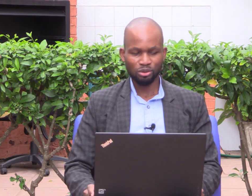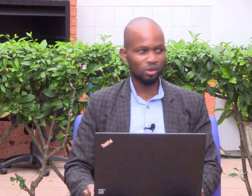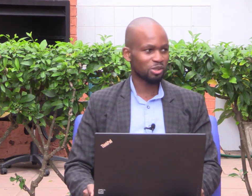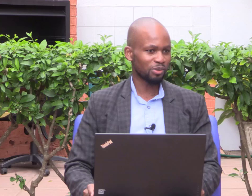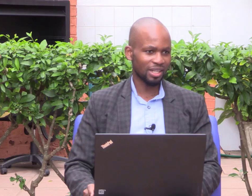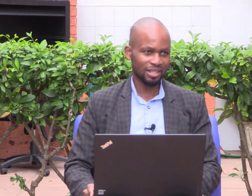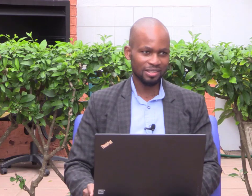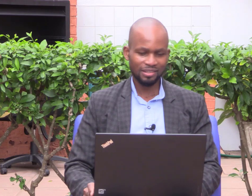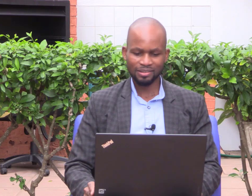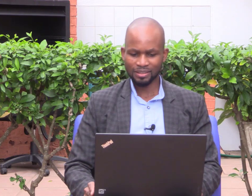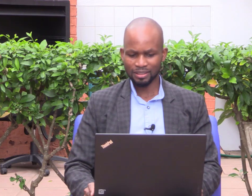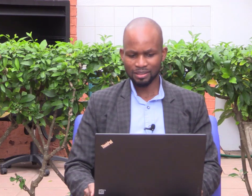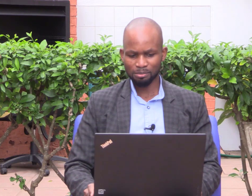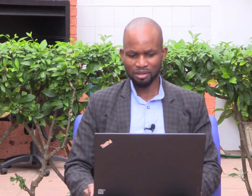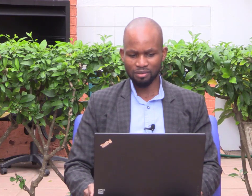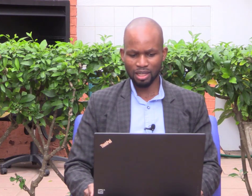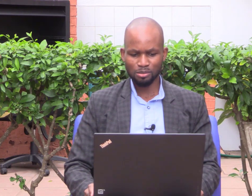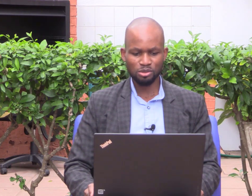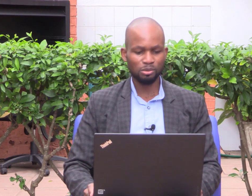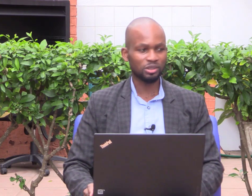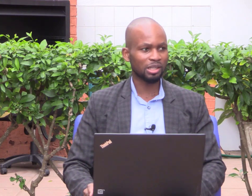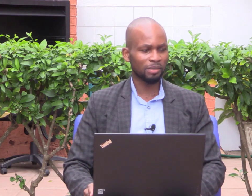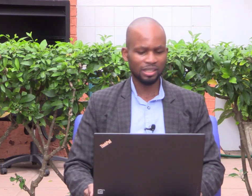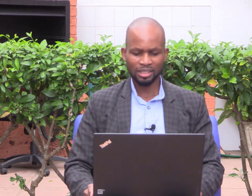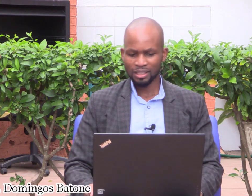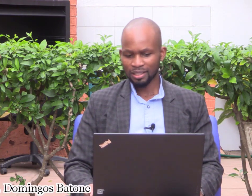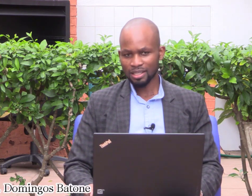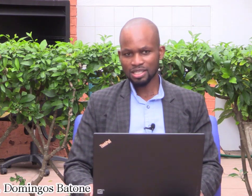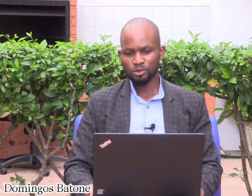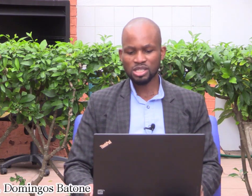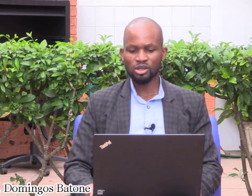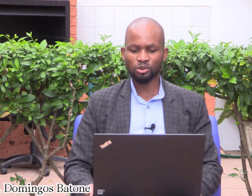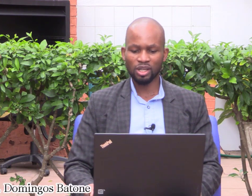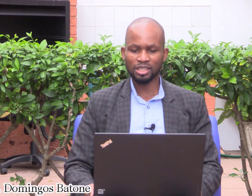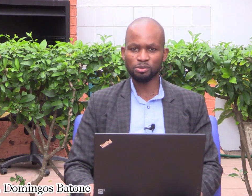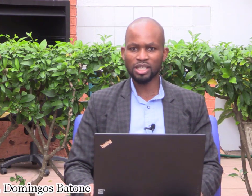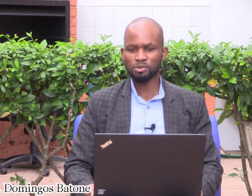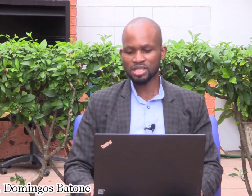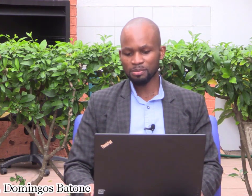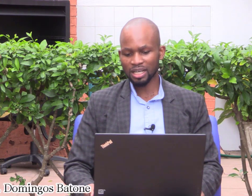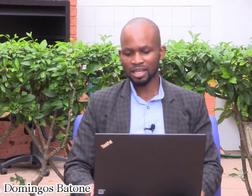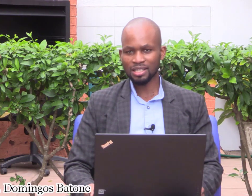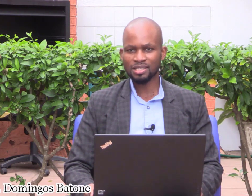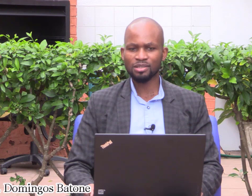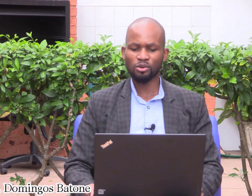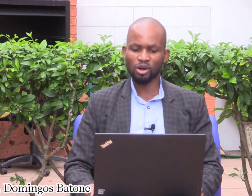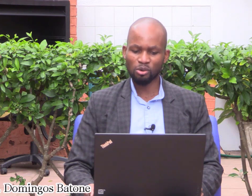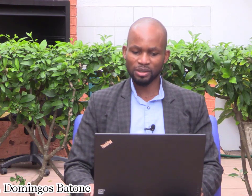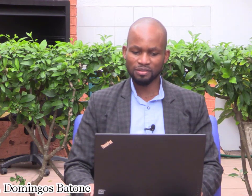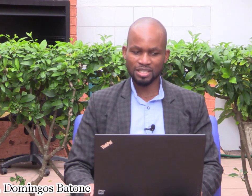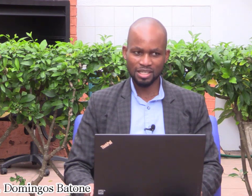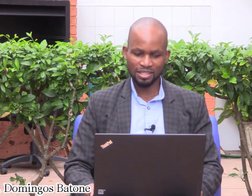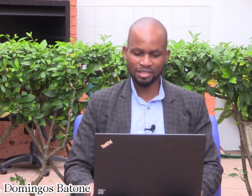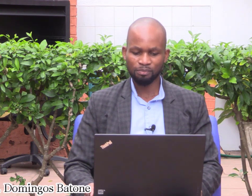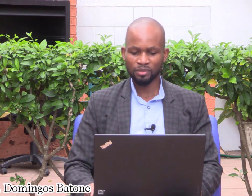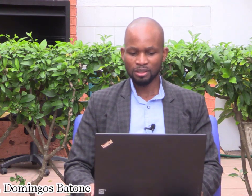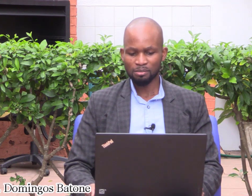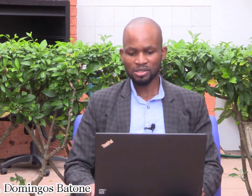duas mulheres para falarmos sobre o tema da situação atual das mulheres moçambicanas com alguma deficiência. Mas